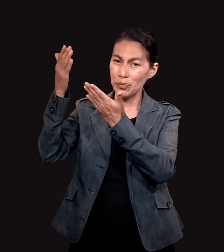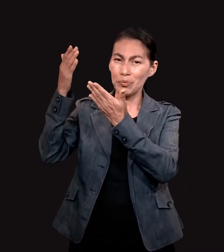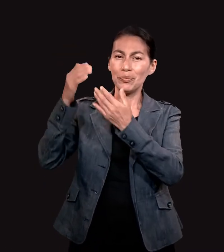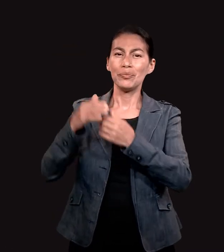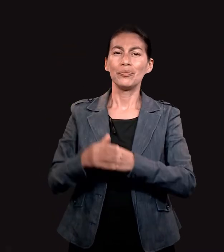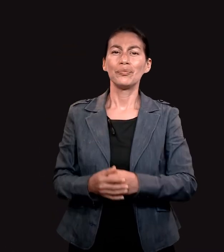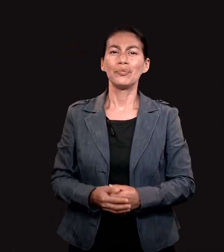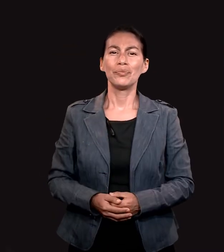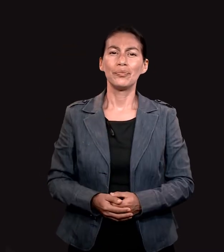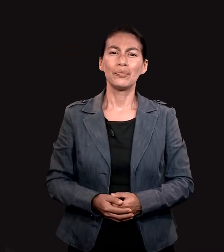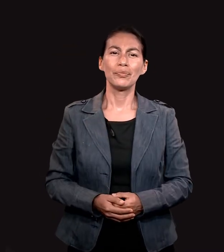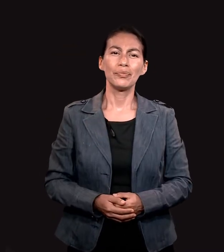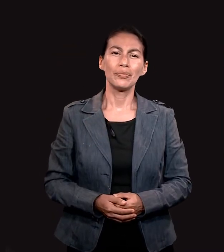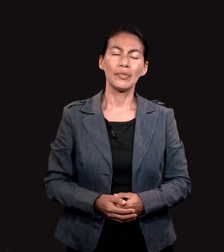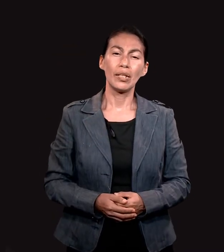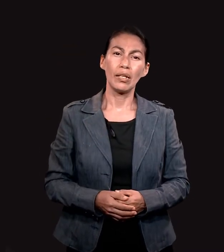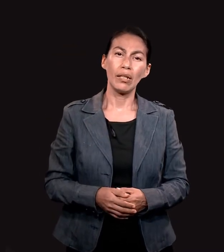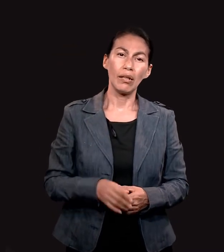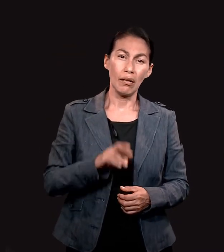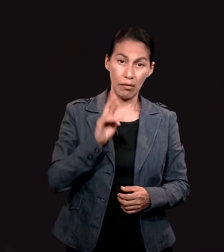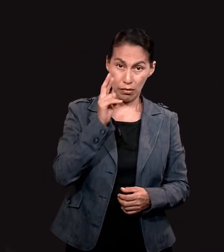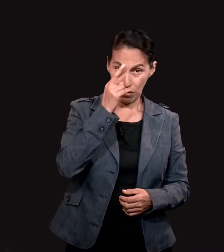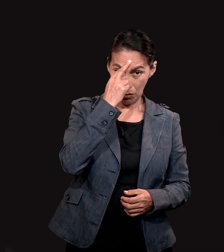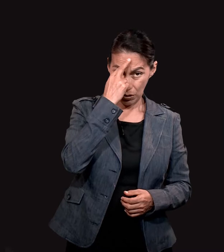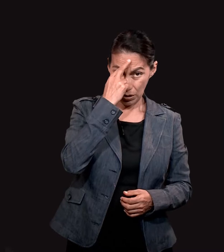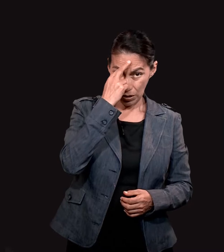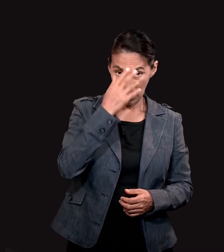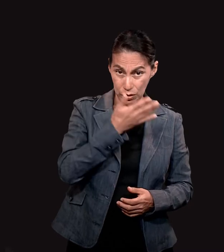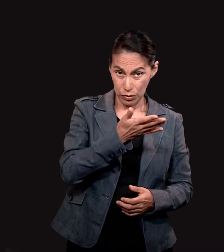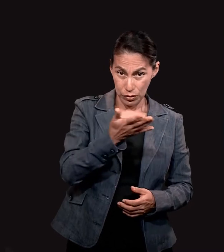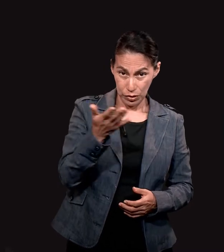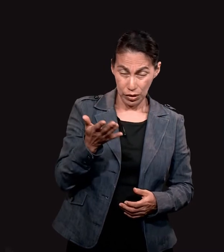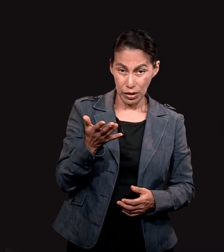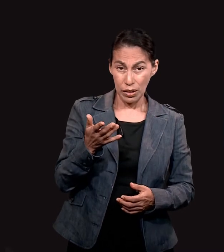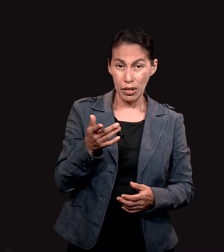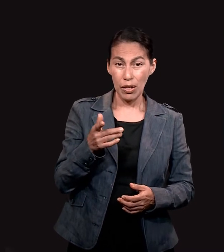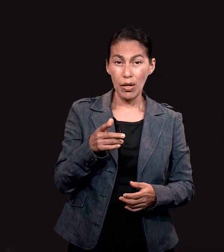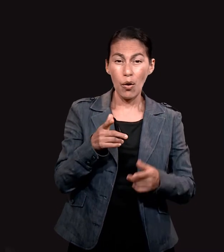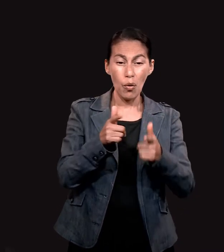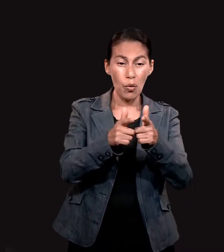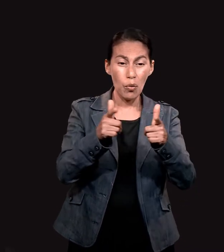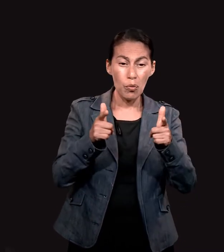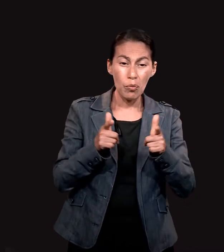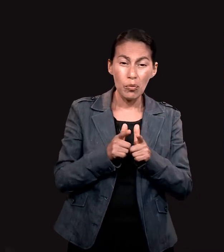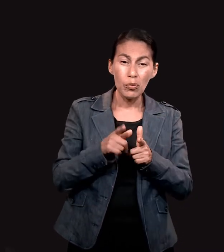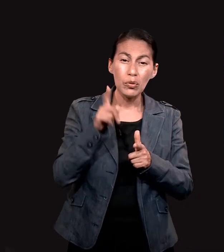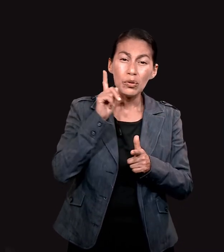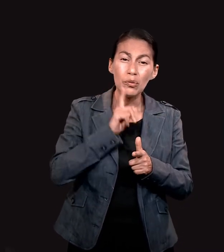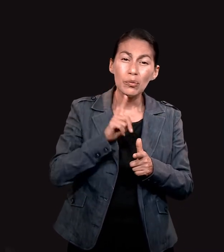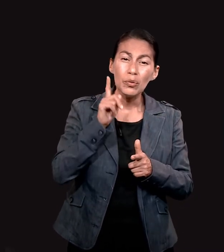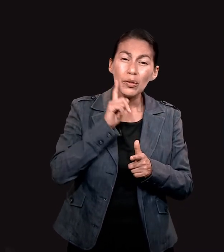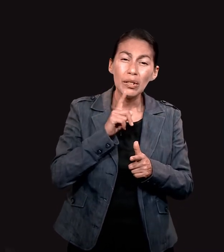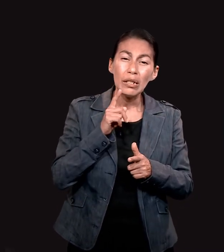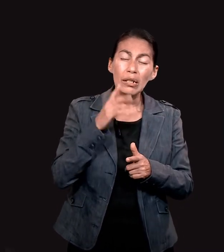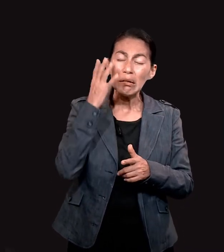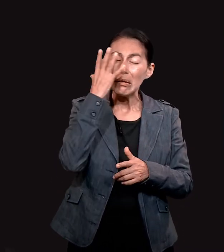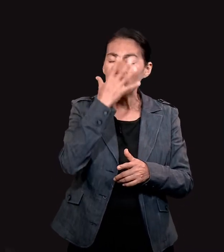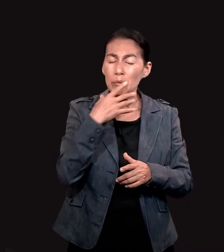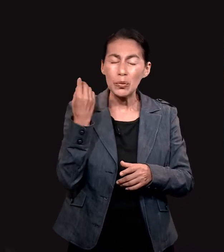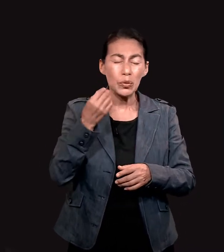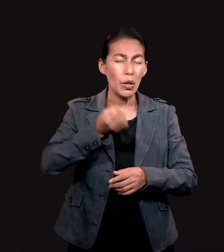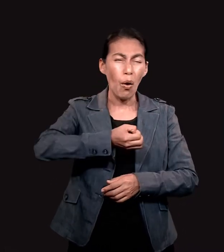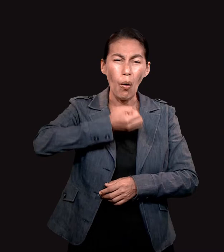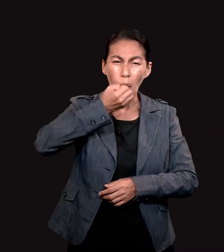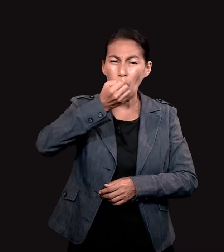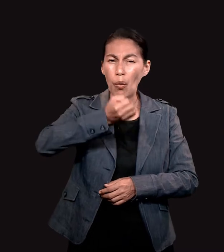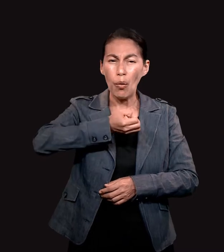Dios. Recuerden que se unen a nosotros un grupo de varios grupos de hermosas damas